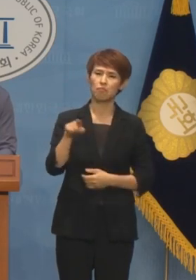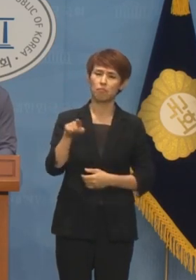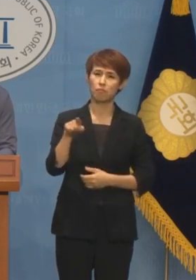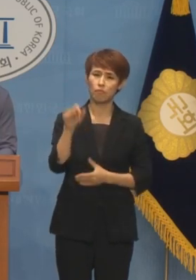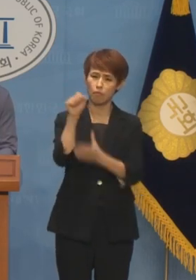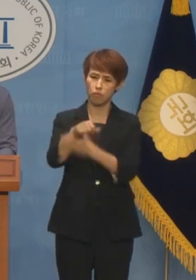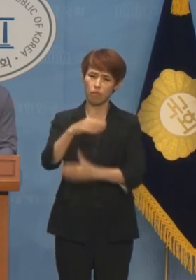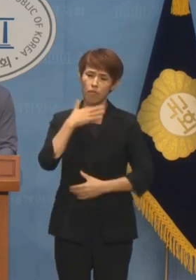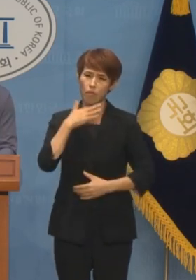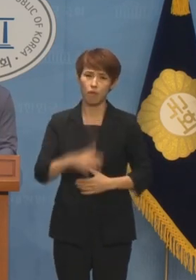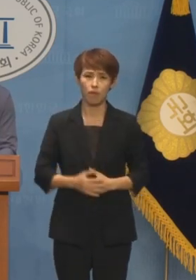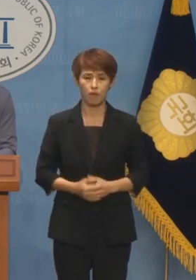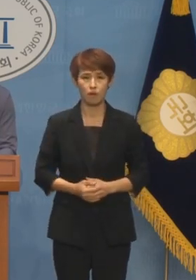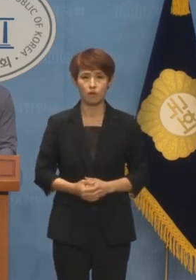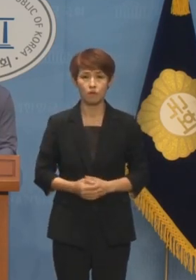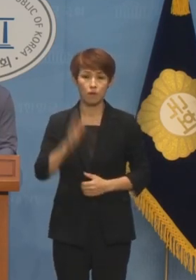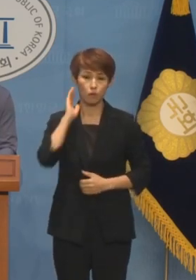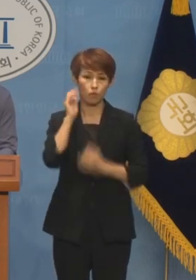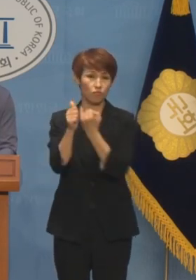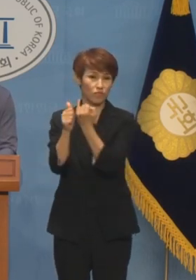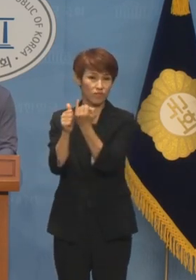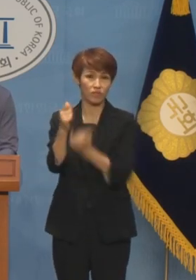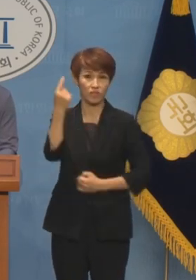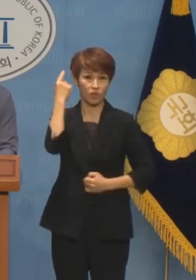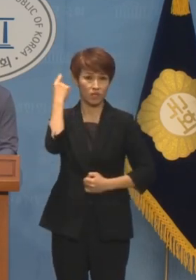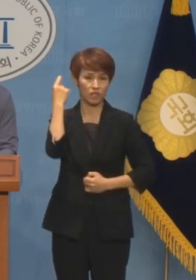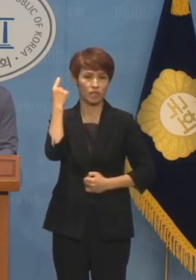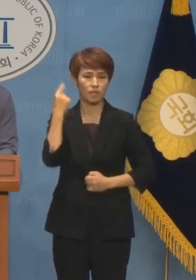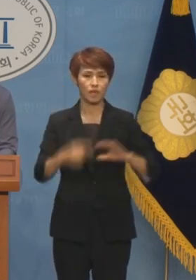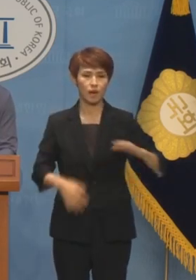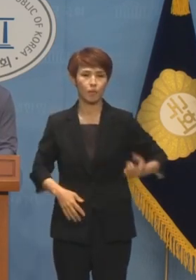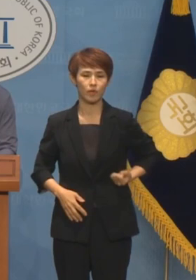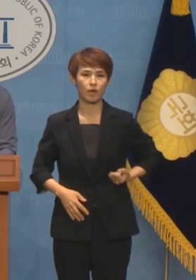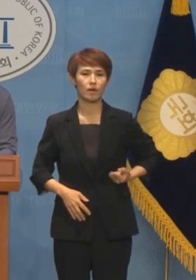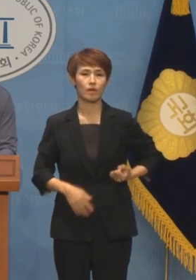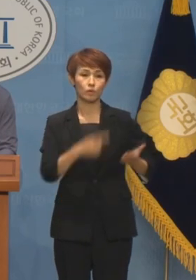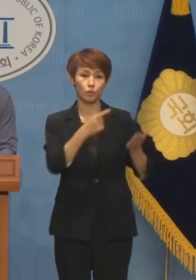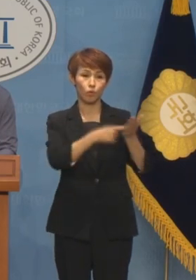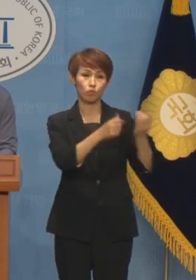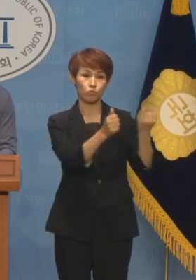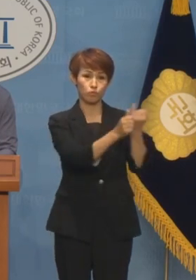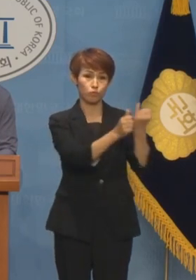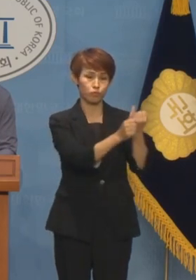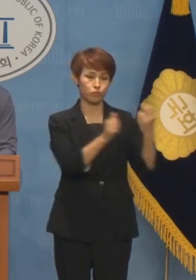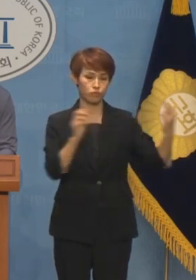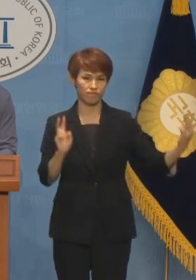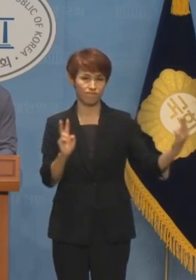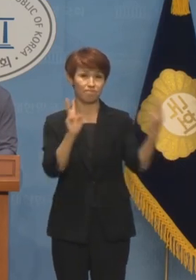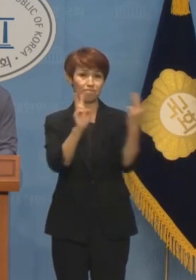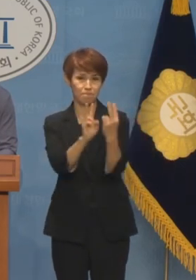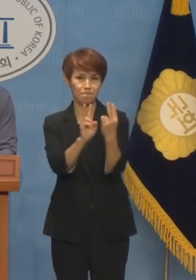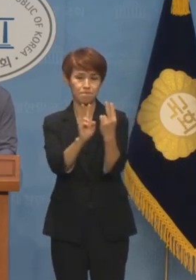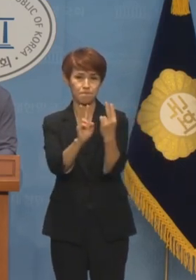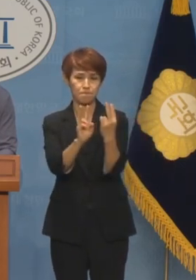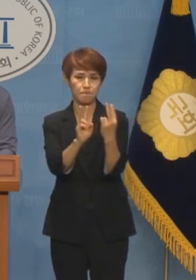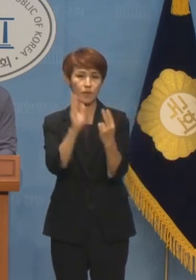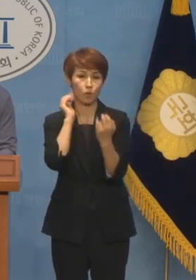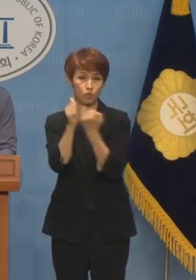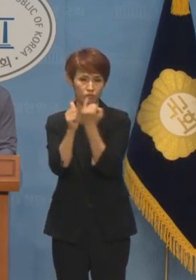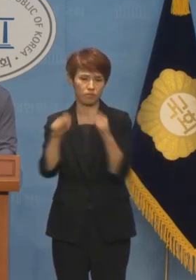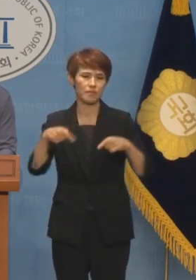않았습니다. 김건희 여사가 어제 방한 중인 캄보디아 총리 부부와의 공식 오찬에